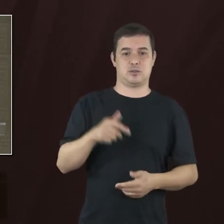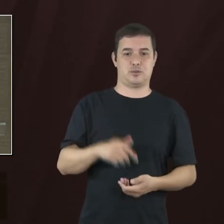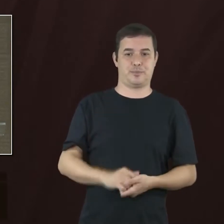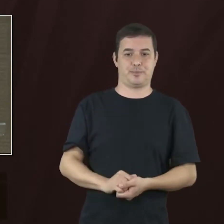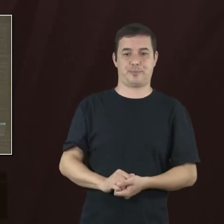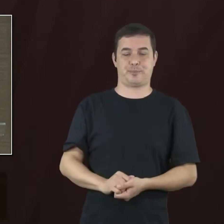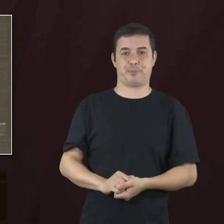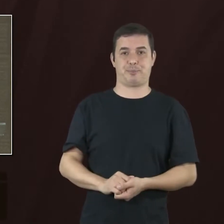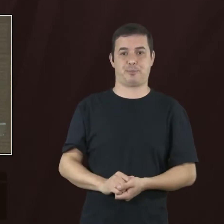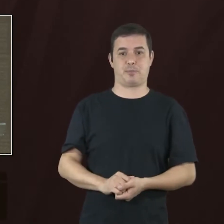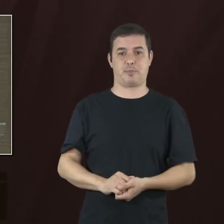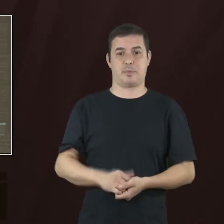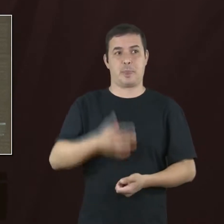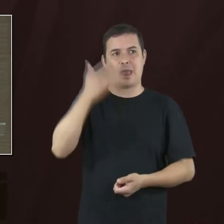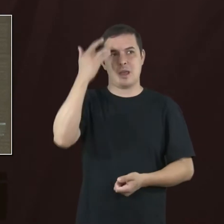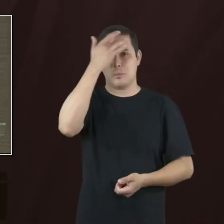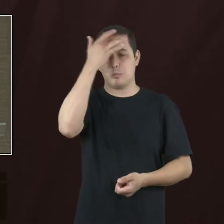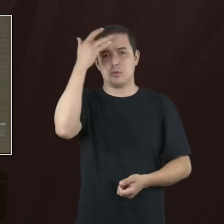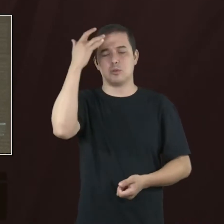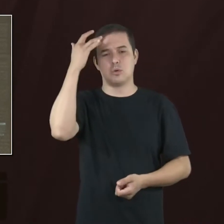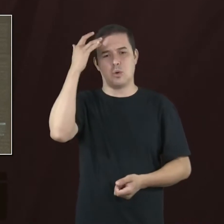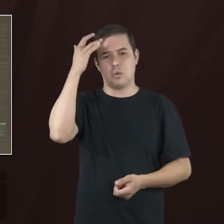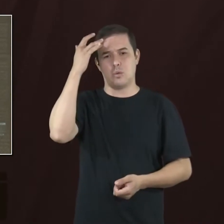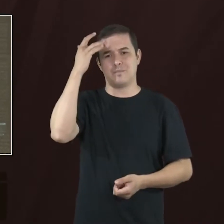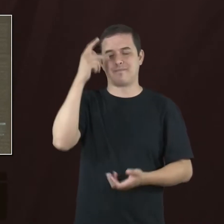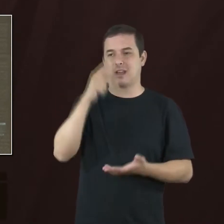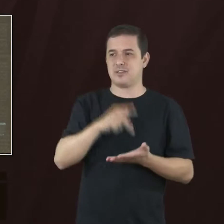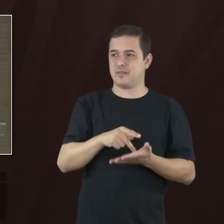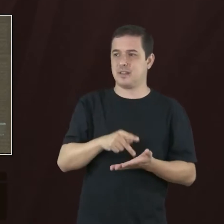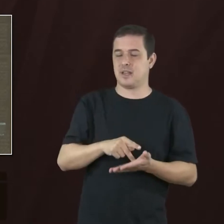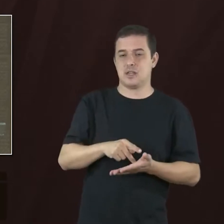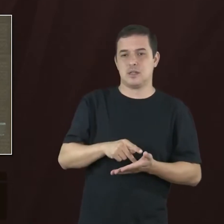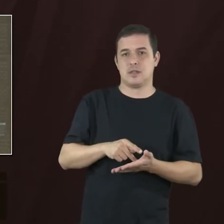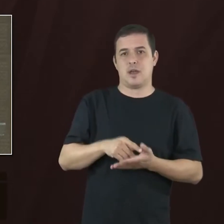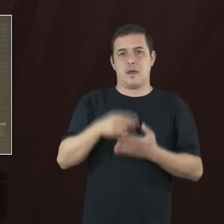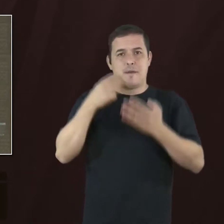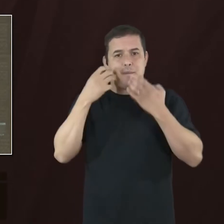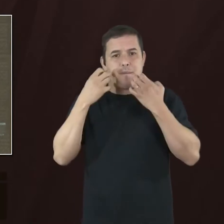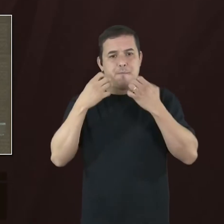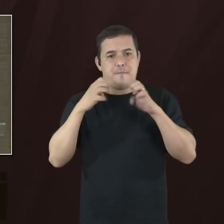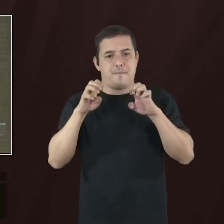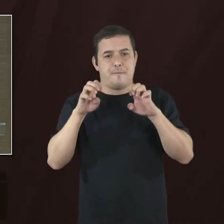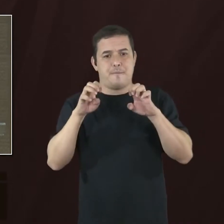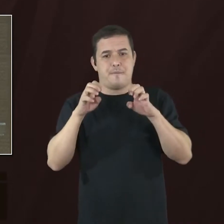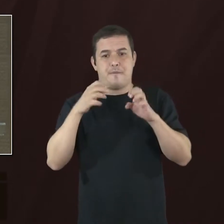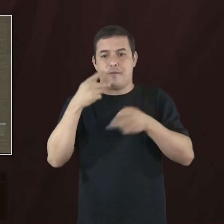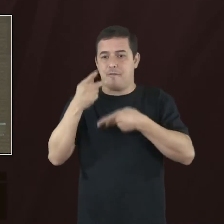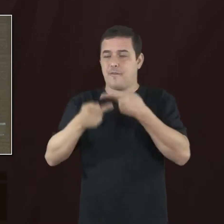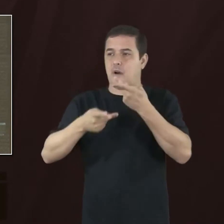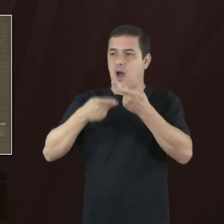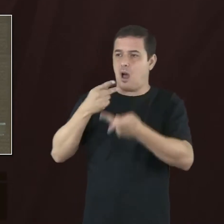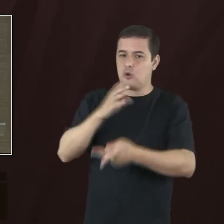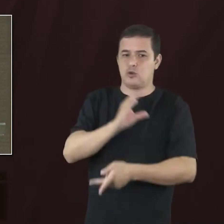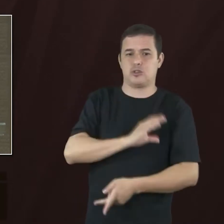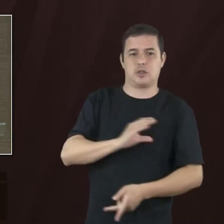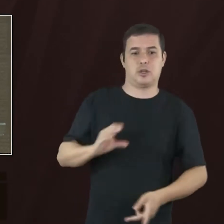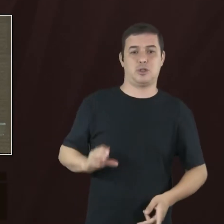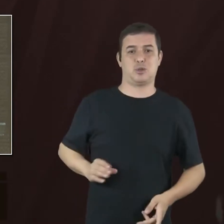Alguns efetivamente proclamam a Cristo por inveja e